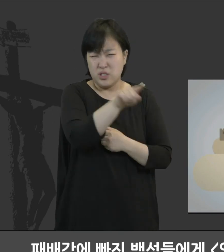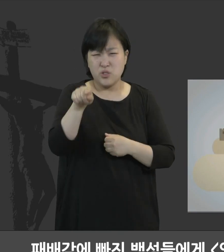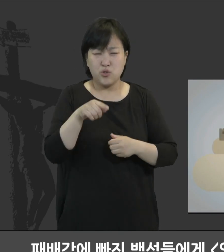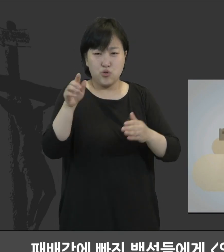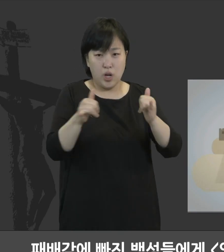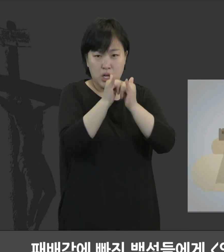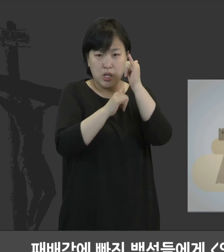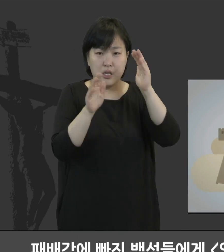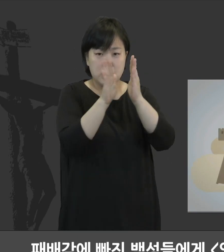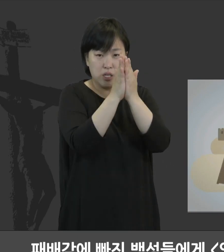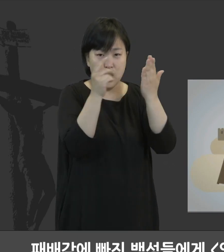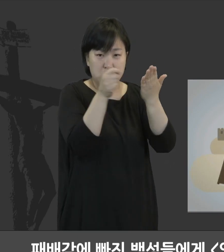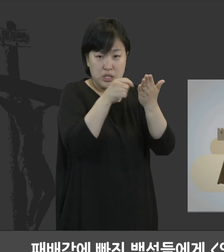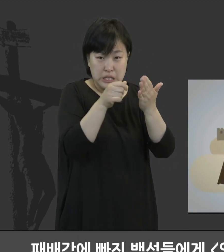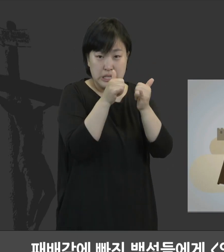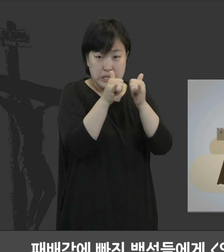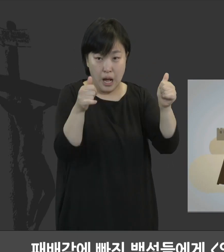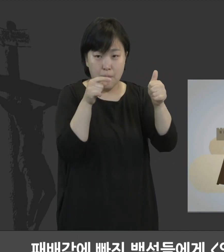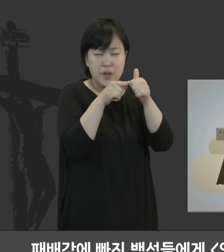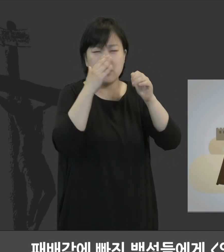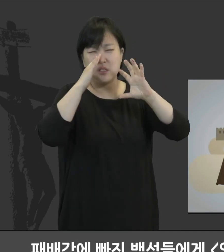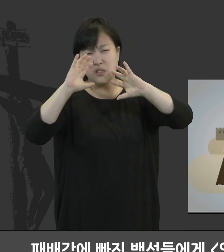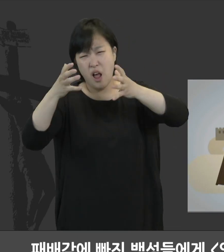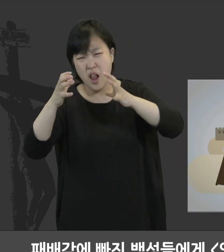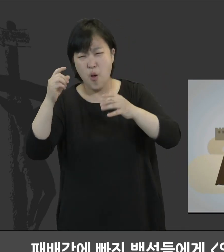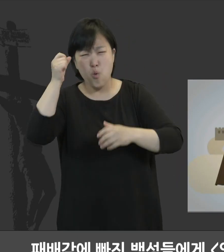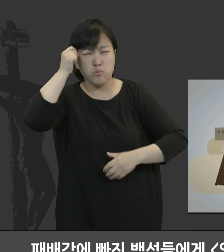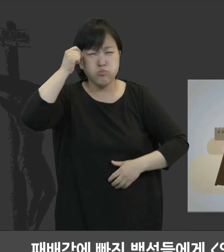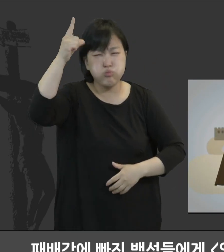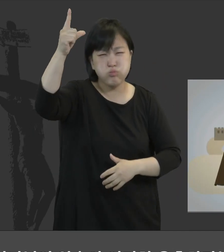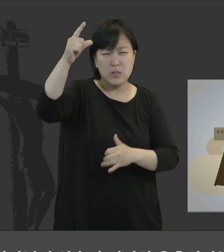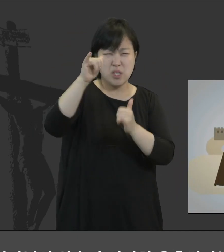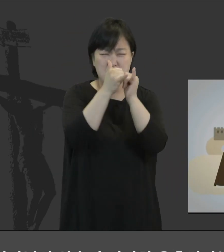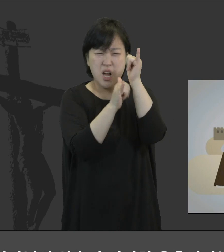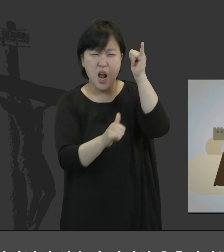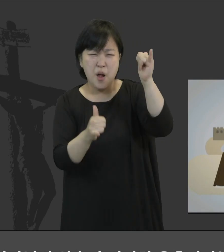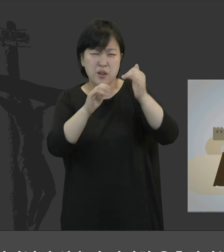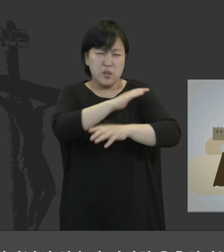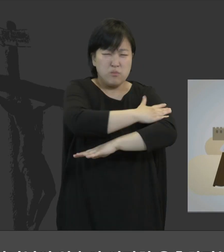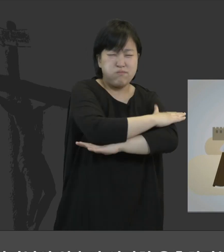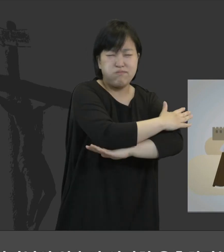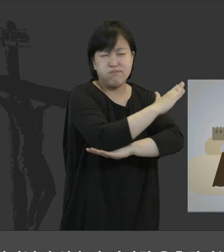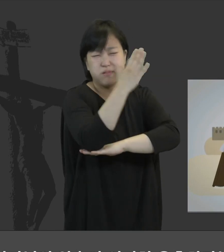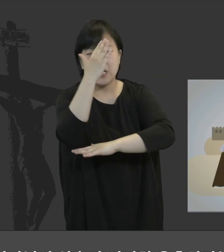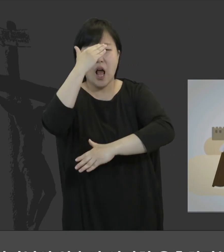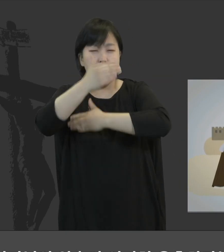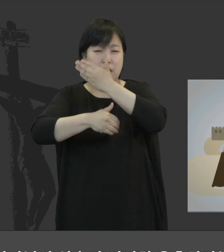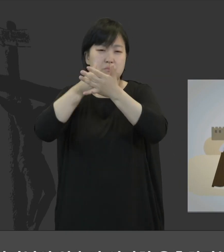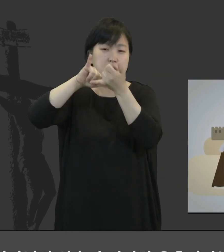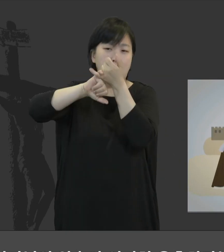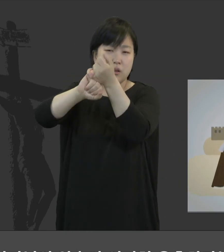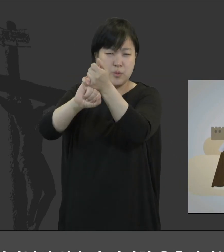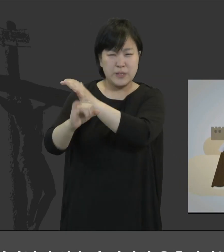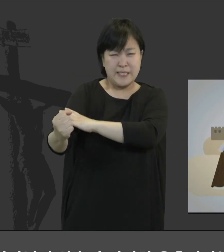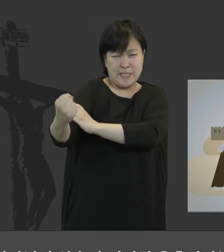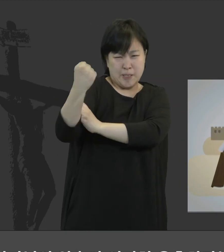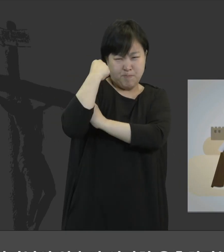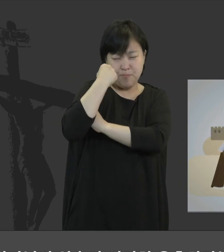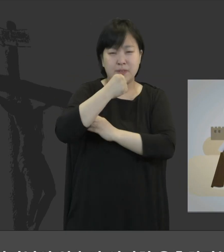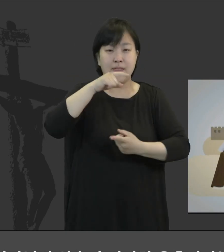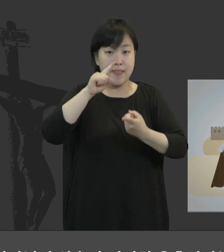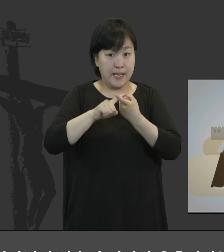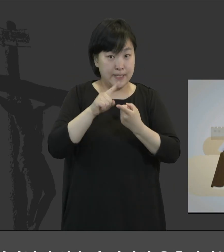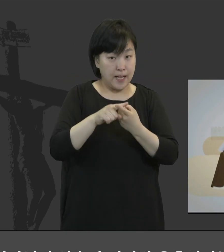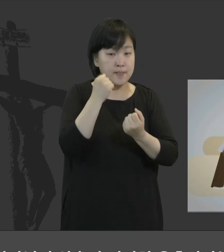저자는 이스라엘의 위대하고 풍성한 역사를 들려주며 하나님의 약속이 여전히 유효하다는 사실을